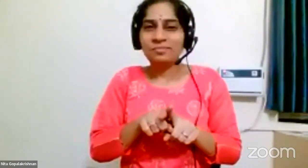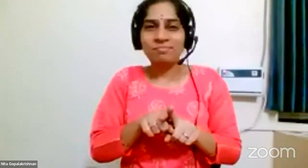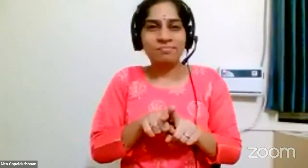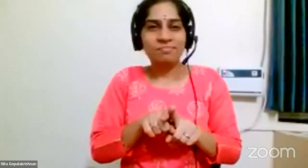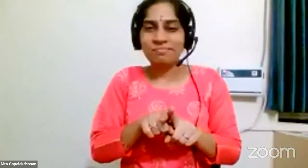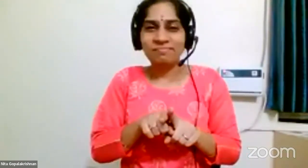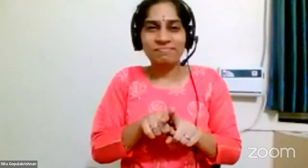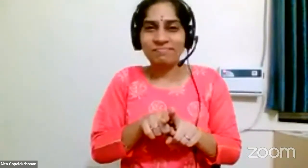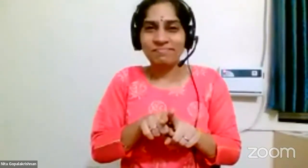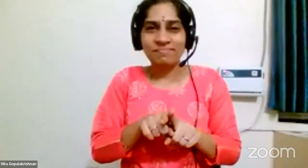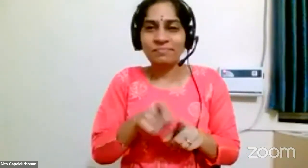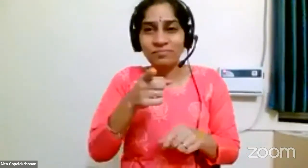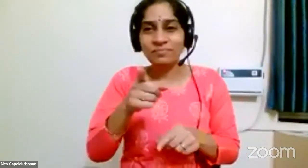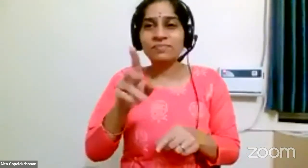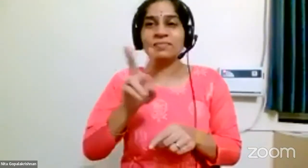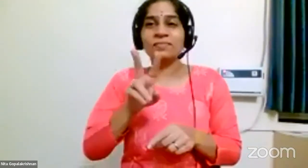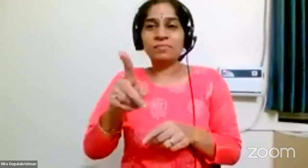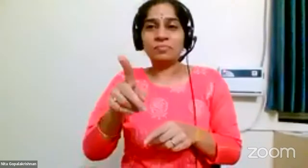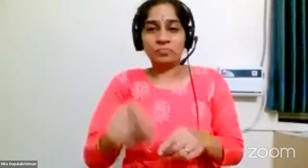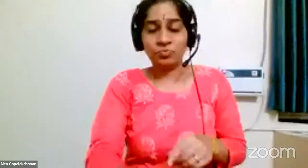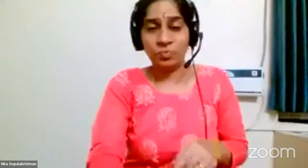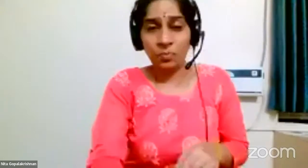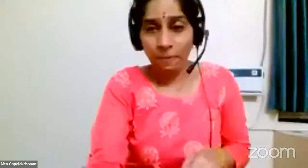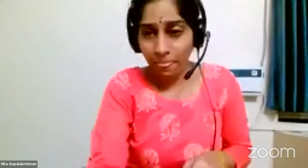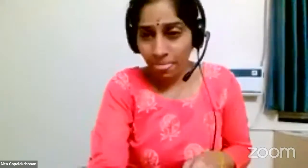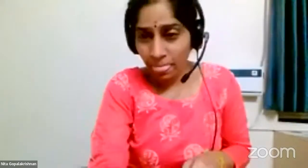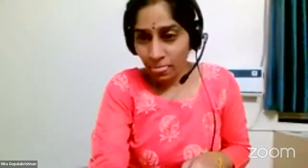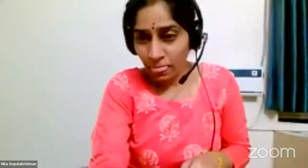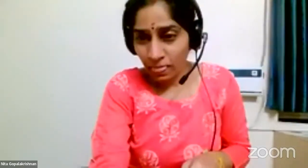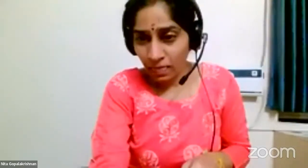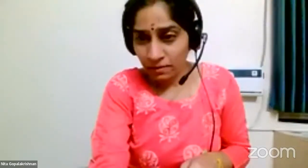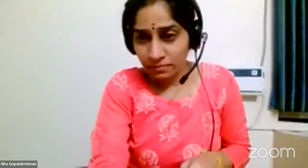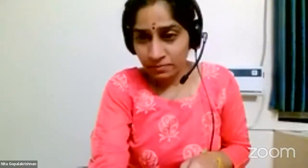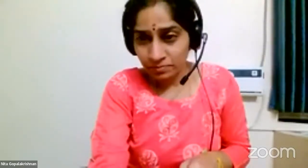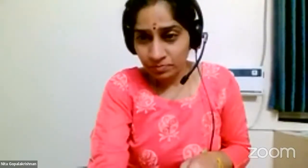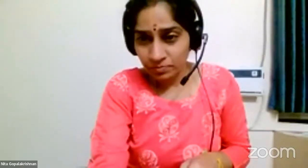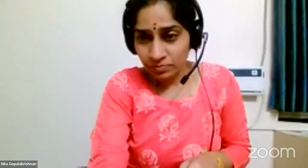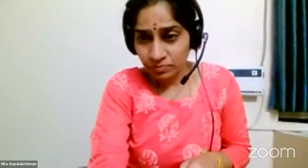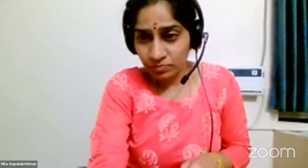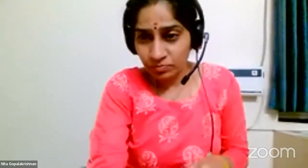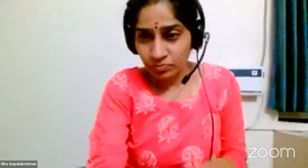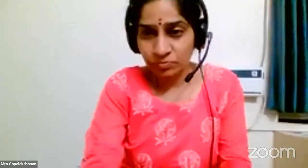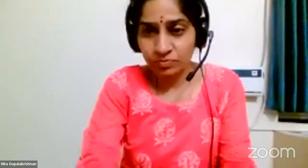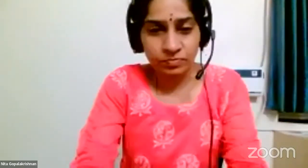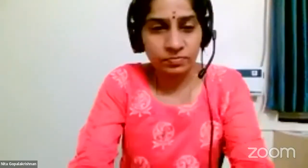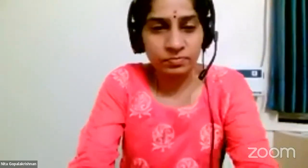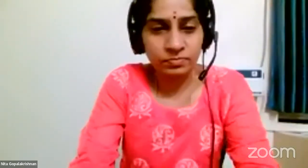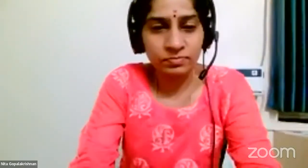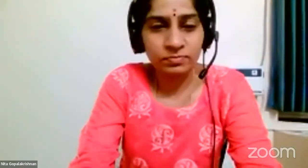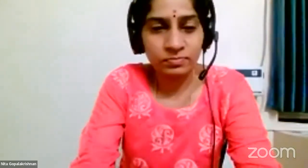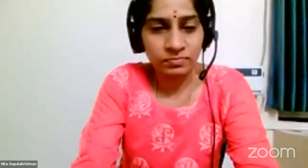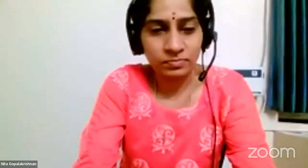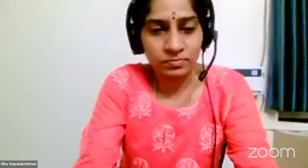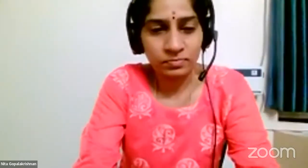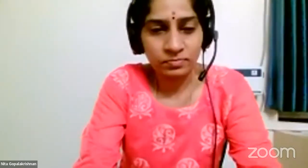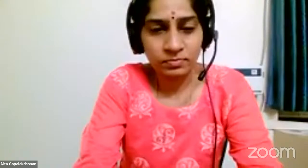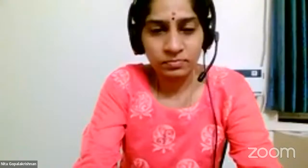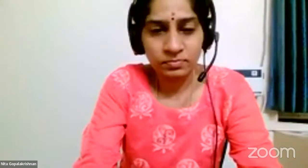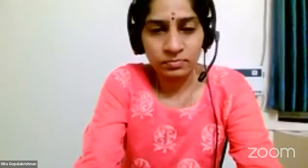अगर कोई भी आपको कहता है इस तरह की चीज, तो आप बता सकते हैं उसको कि भगवान ने ऐसा नहीं बनाया, ये हम लोगों ने गड़बड़ करी